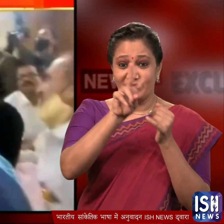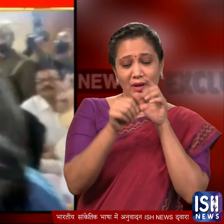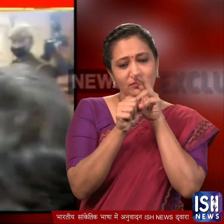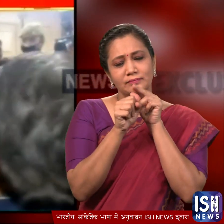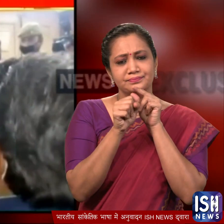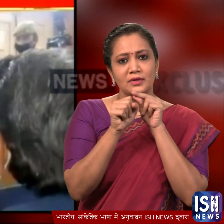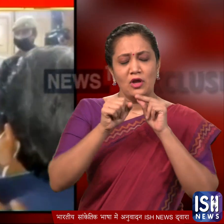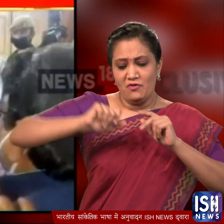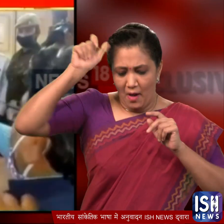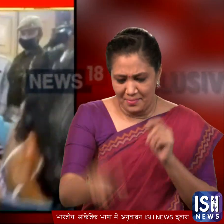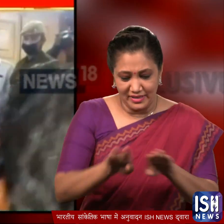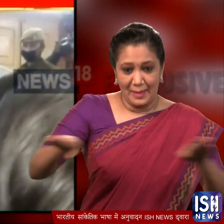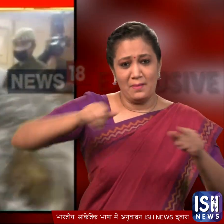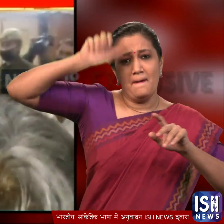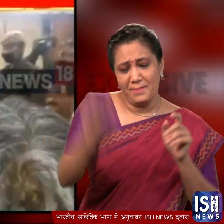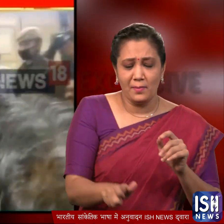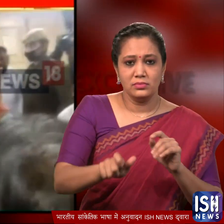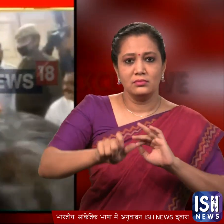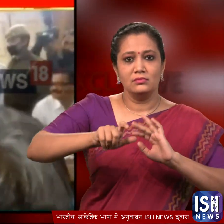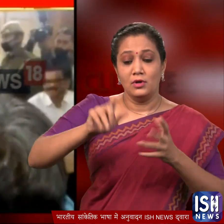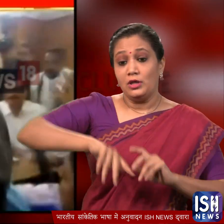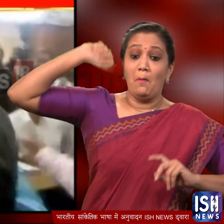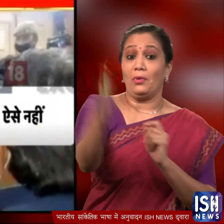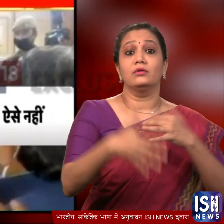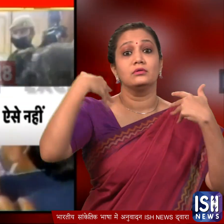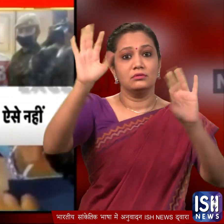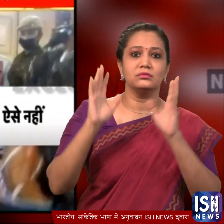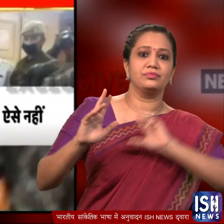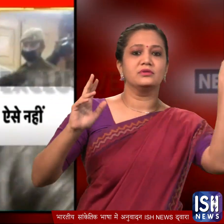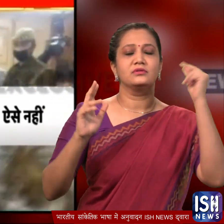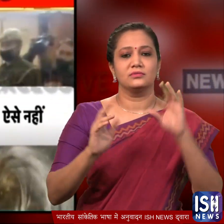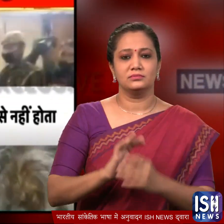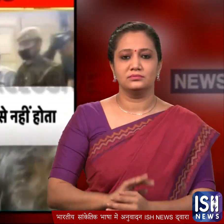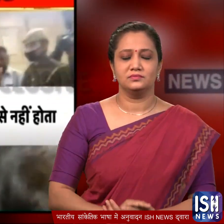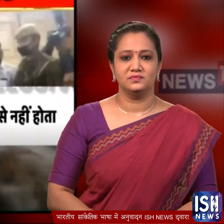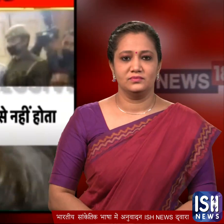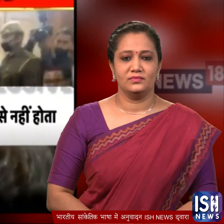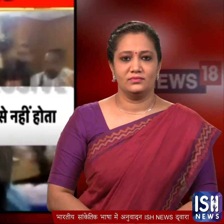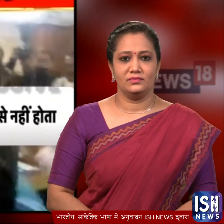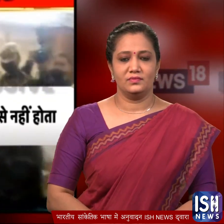था, उन्होंने पहले तो उसे जोर से मेज पर पटका और फिर उसे फेंक दिया।